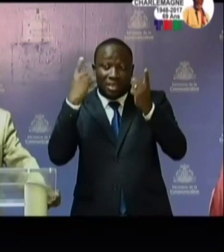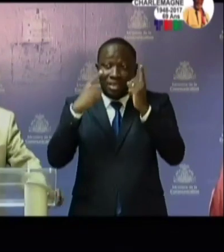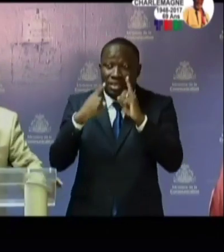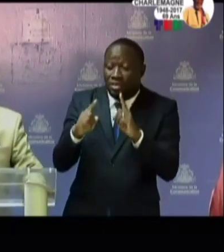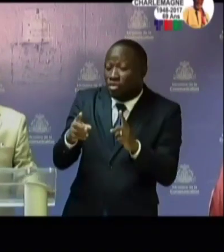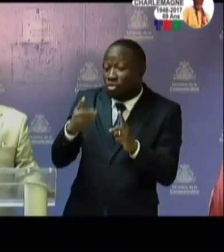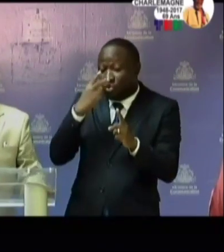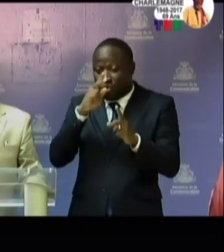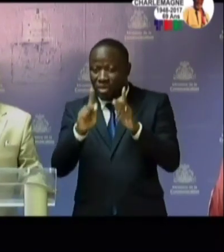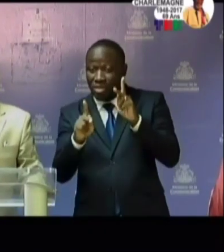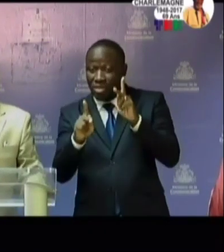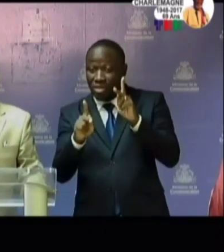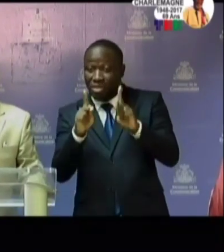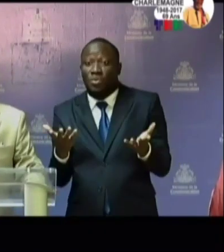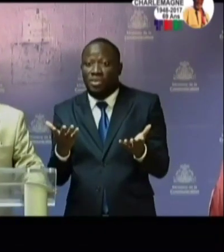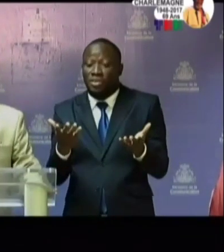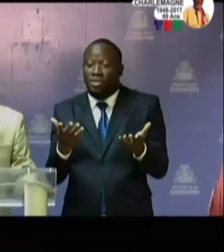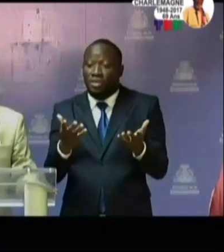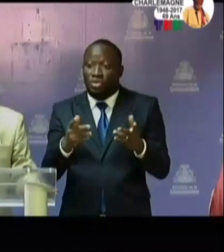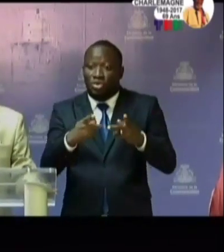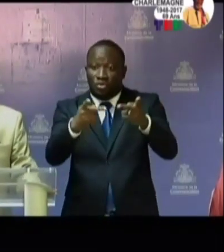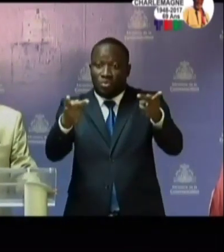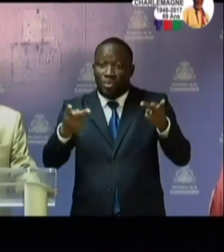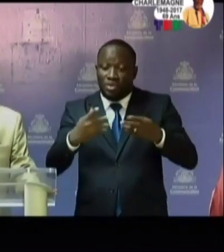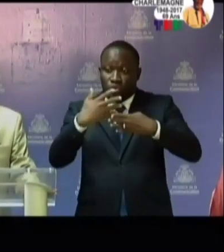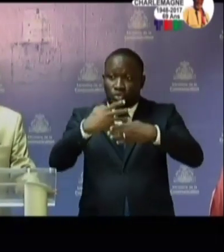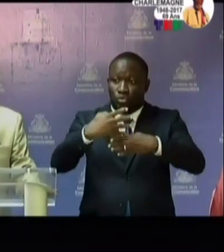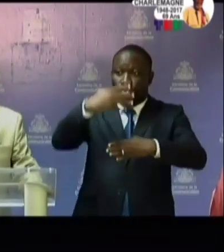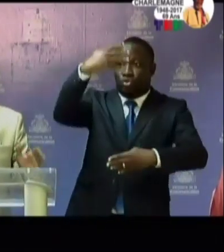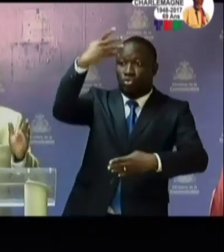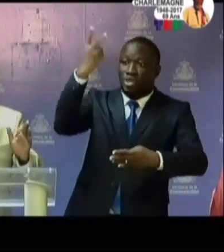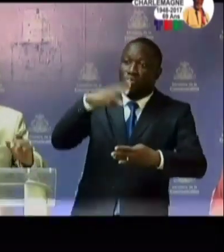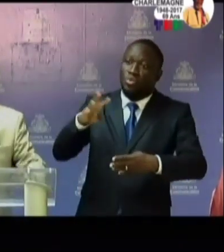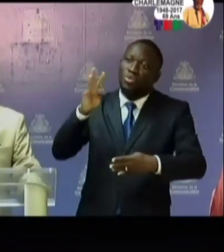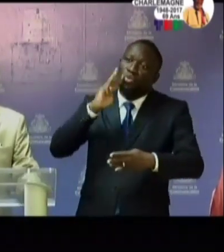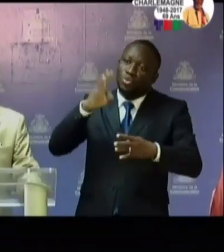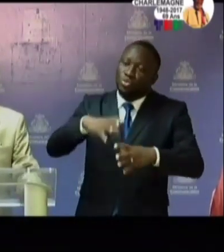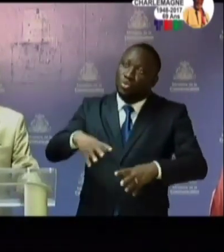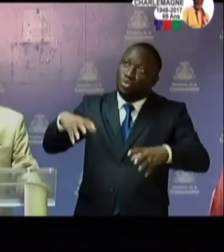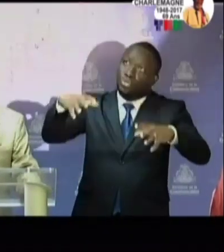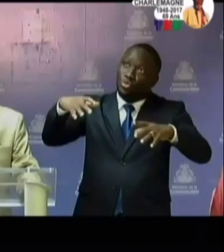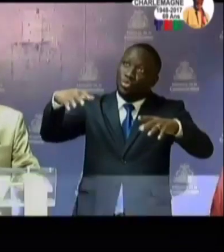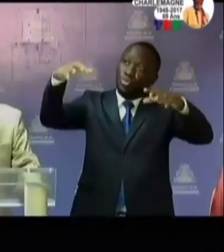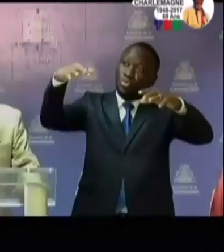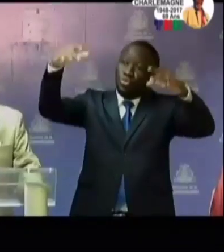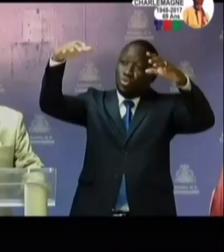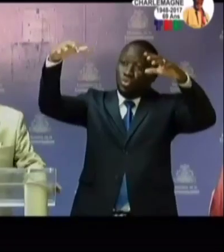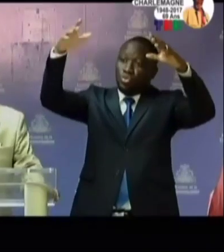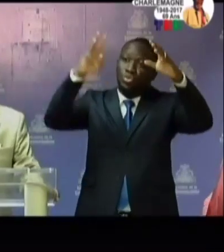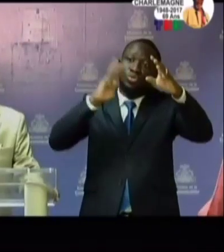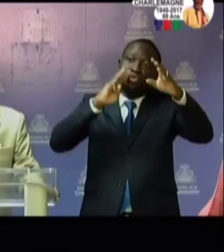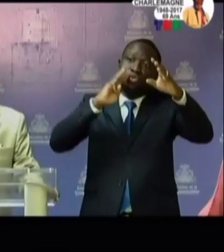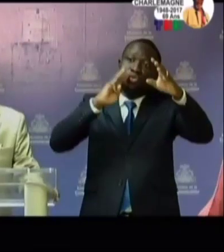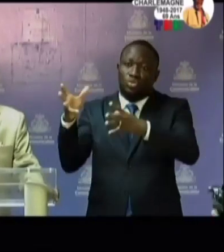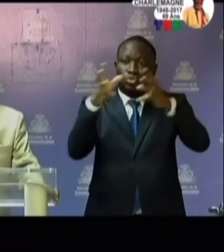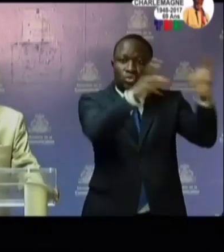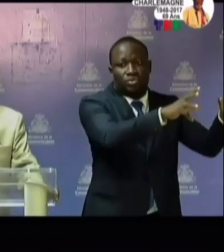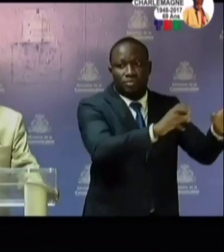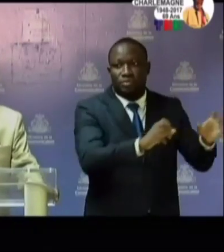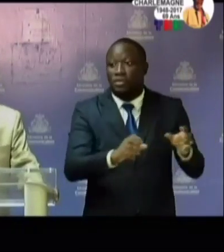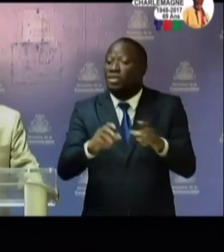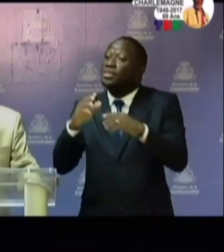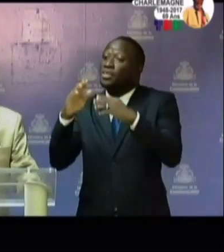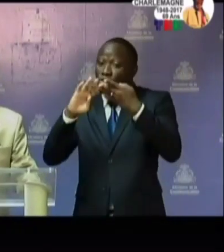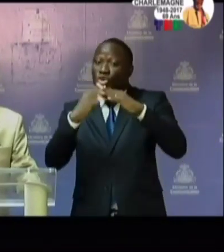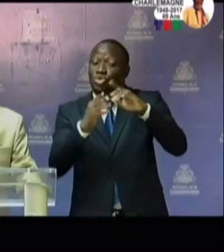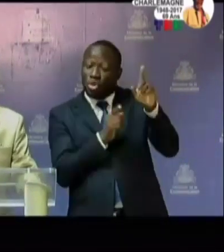pas de pression constatée, l'un fait une mise en place bébé, automatiquement là, puis tomber. Si ce sont des zones qui sont inondables, l'eau est censée emporter tout bébé. Donc, zones ça,